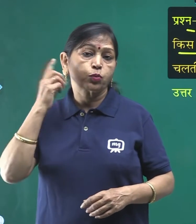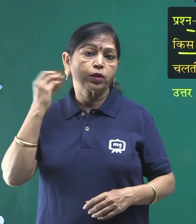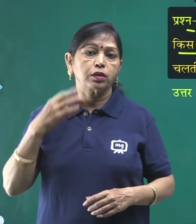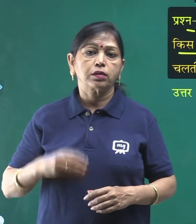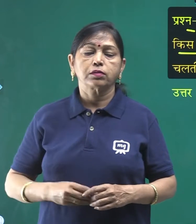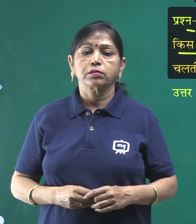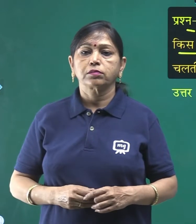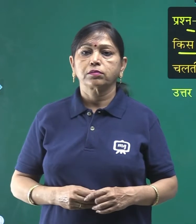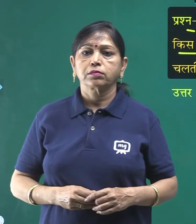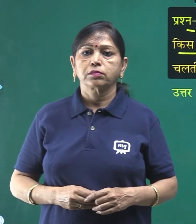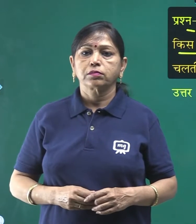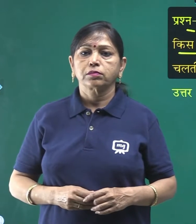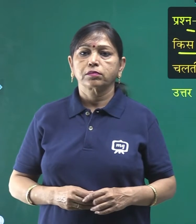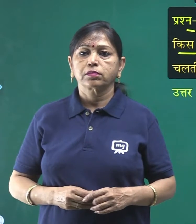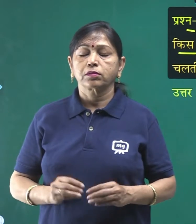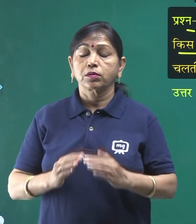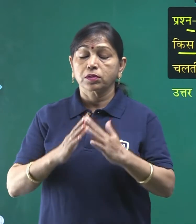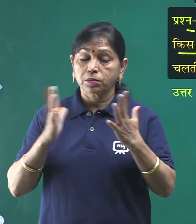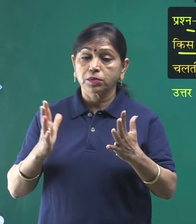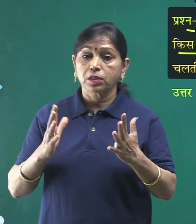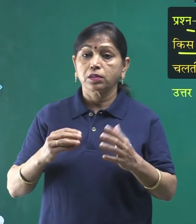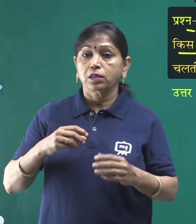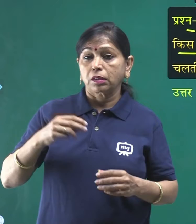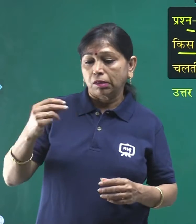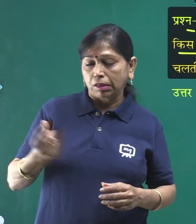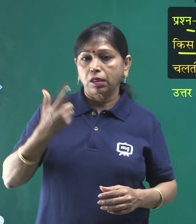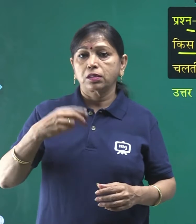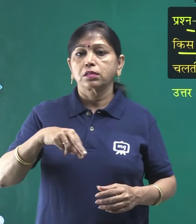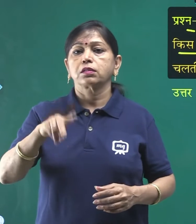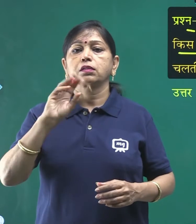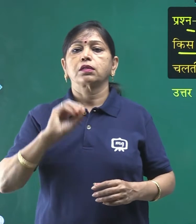ध्वनि सबसे तेज चलती है।